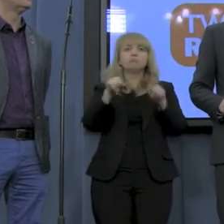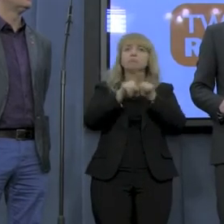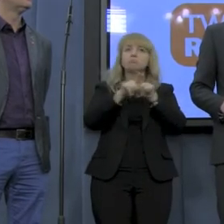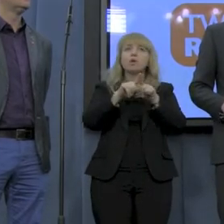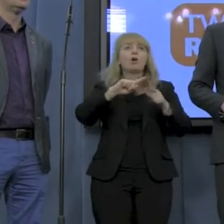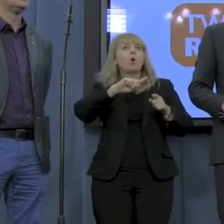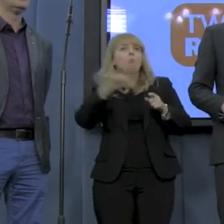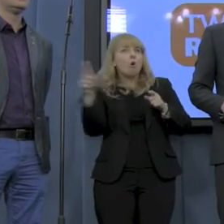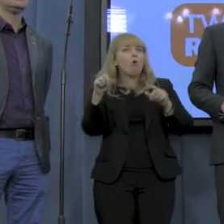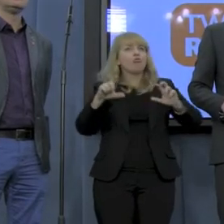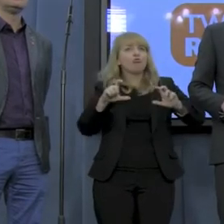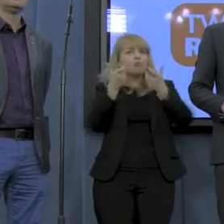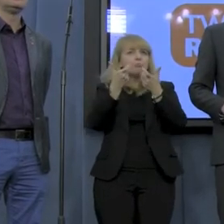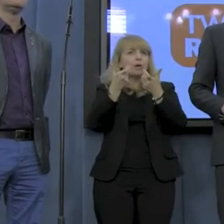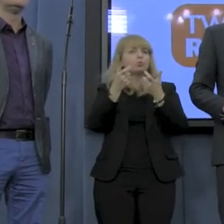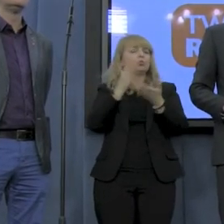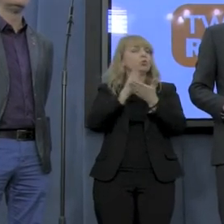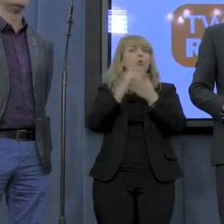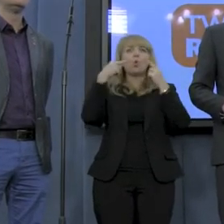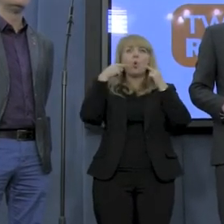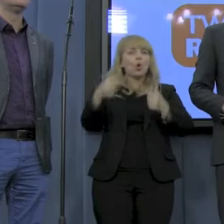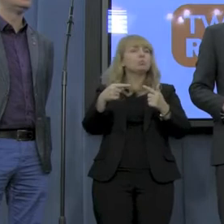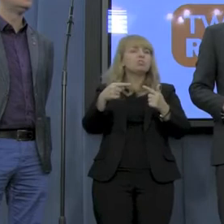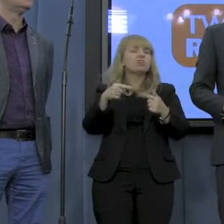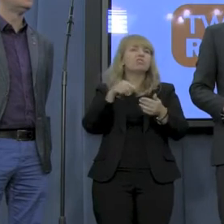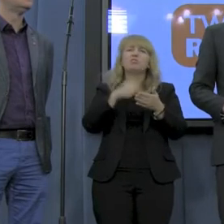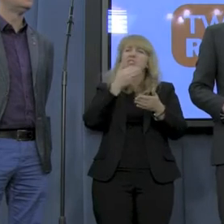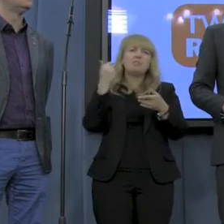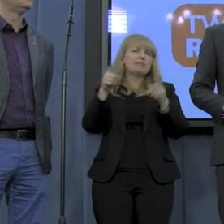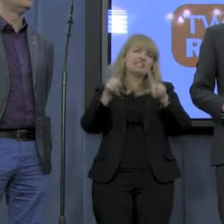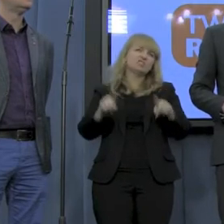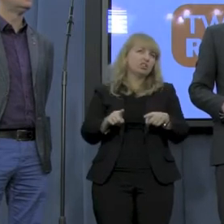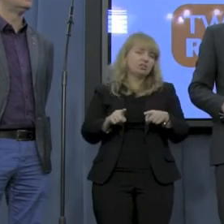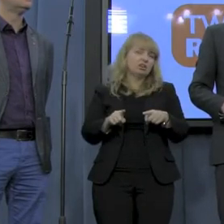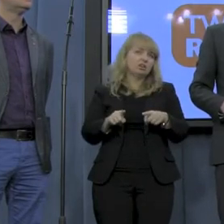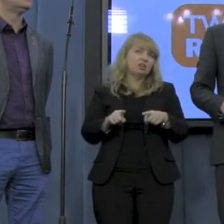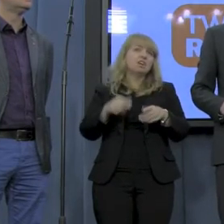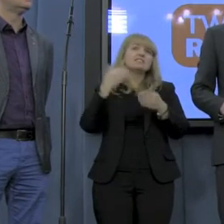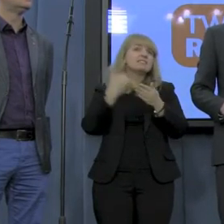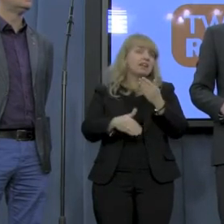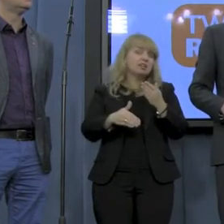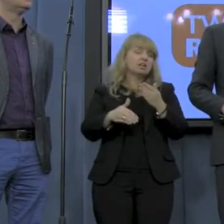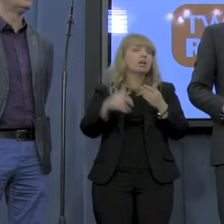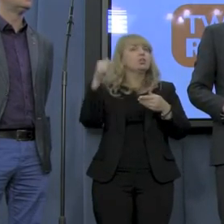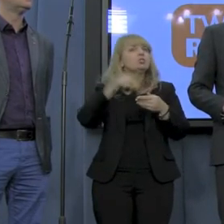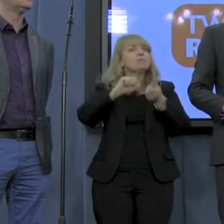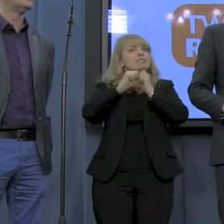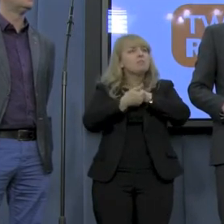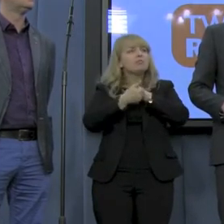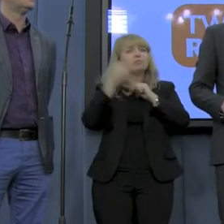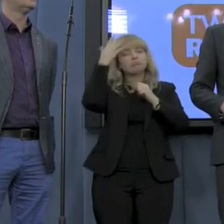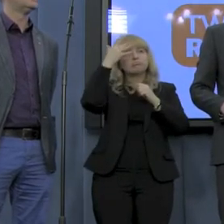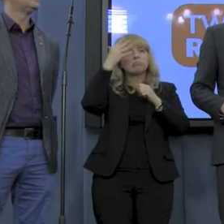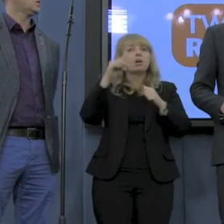po fakcie, jeżeli chodzi o odpowiedzialność, nie ma najmniejszego sensu. Dzisiaj trzeba w Polsce zmienić mentalność polskiego społeczeństwa w